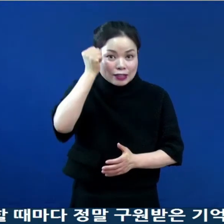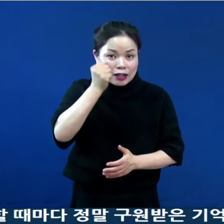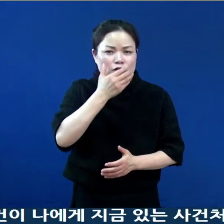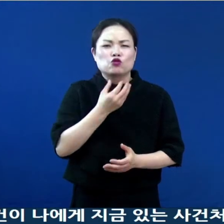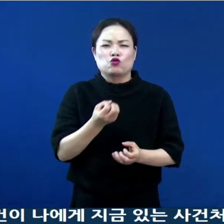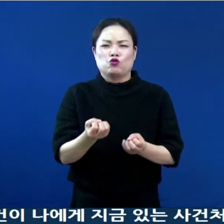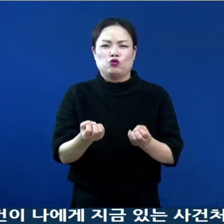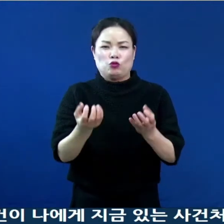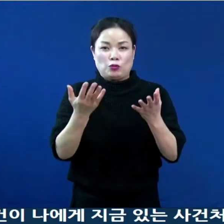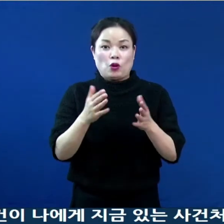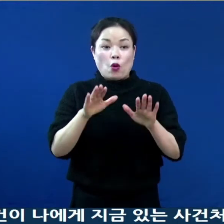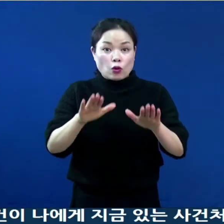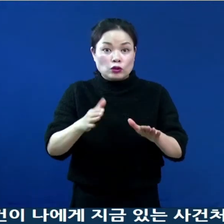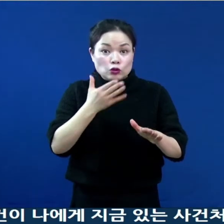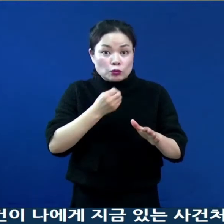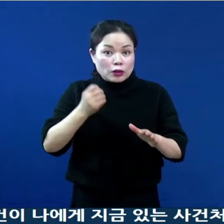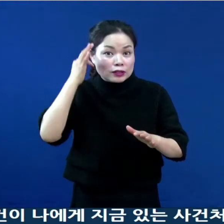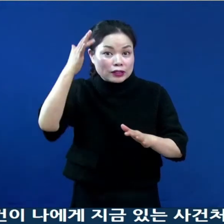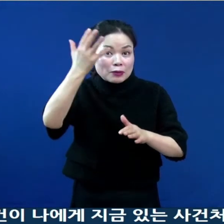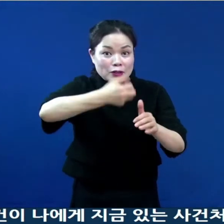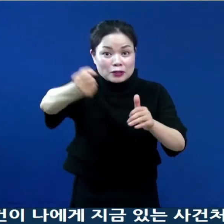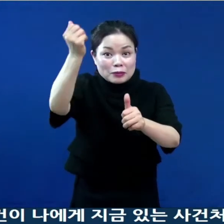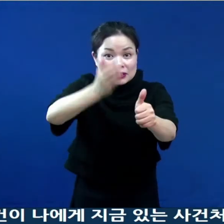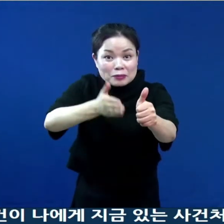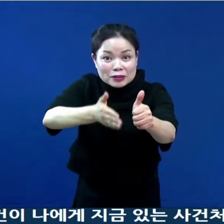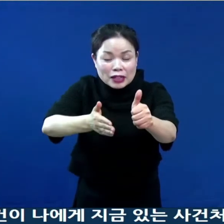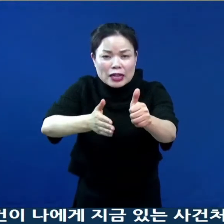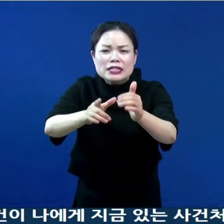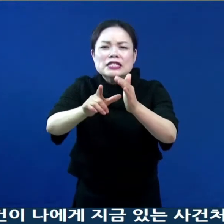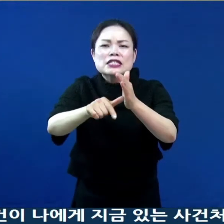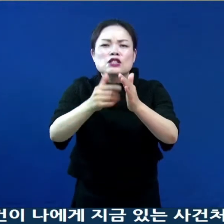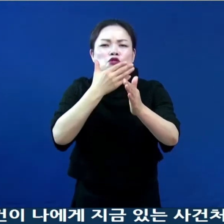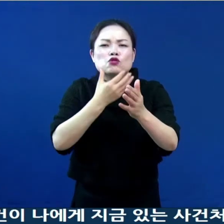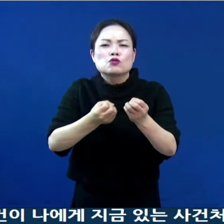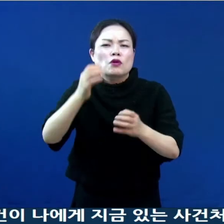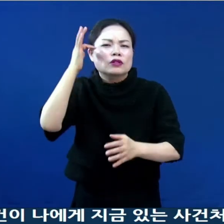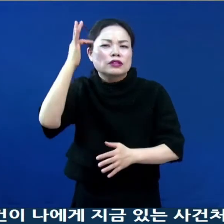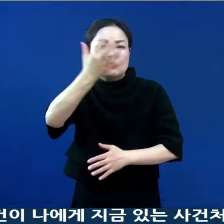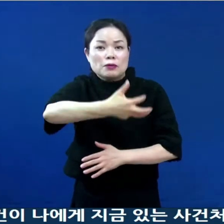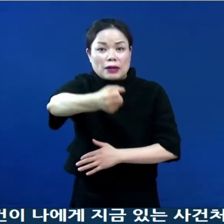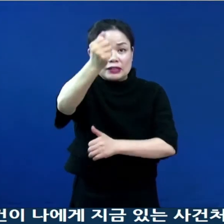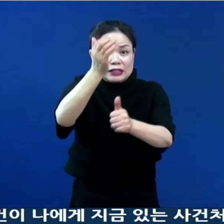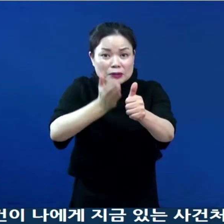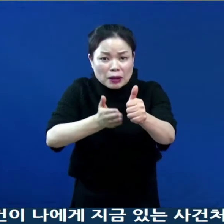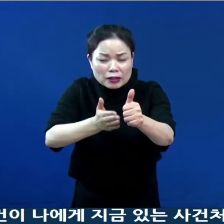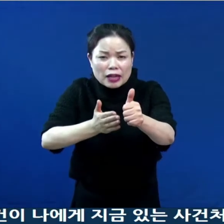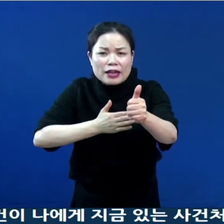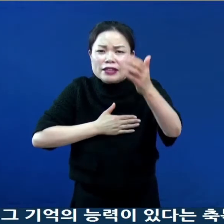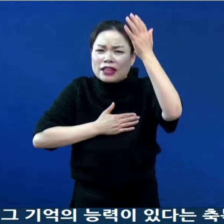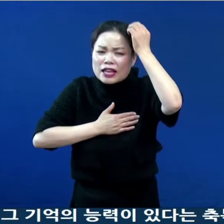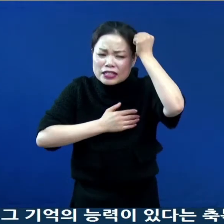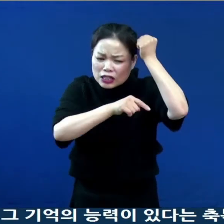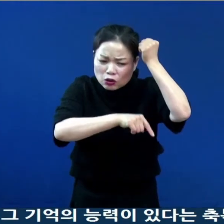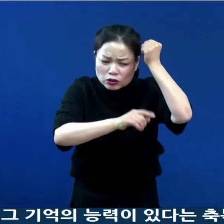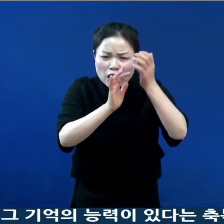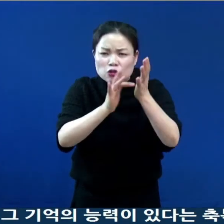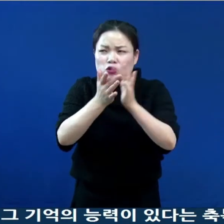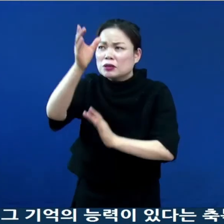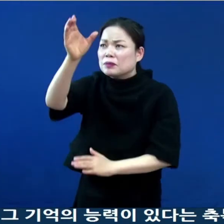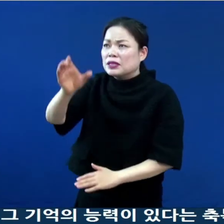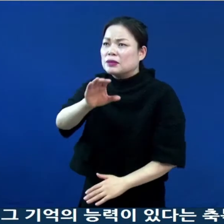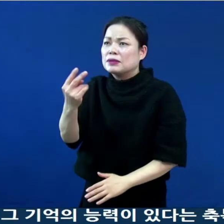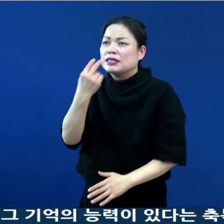축복입니다. 오늘 이 축복을 사모하시길 바랍니다. 이 시간 이 축복을 사모하시기 바랍니다. 내 기억 속에 예수님의